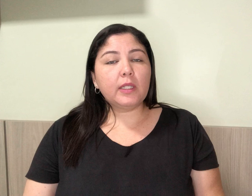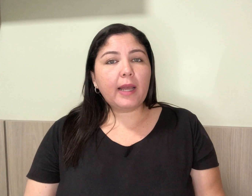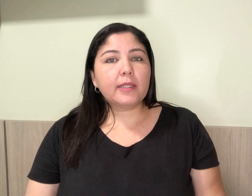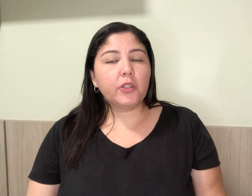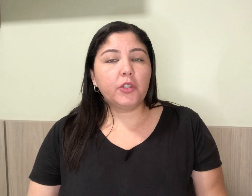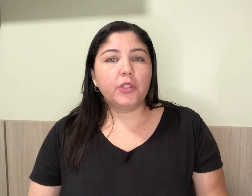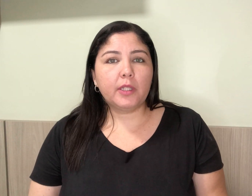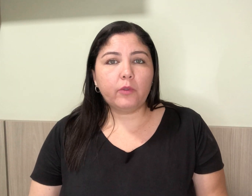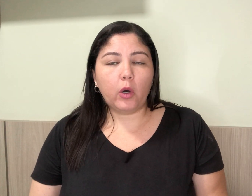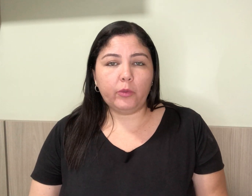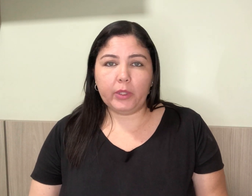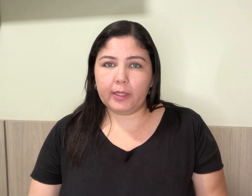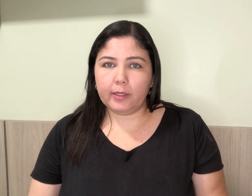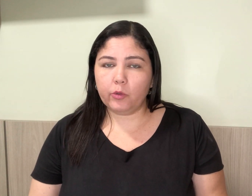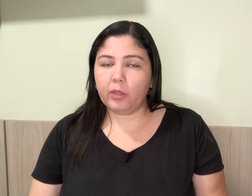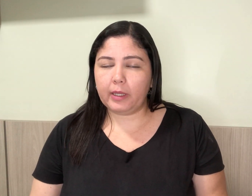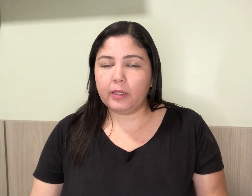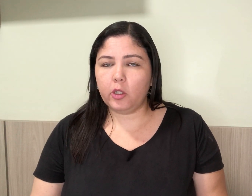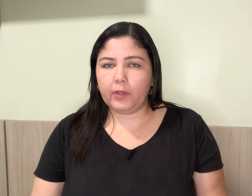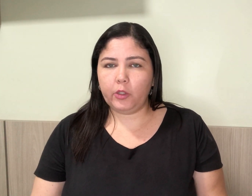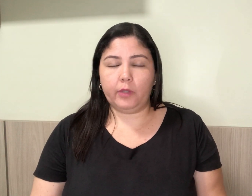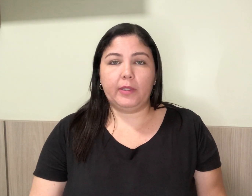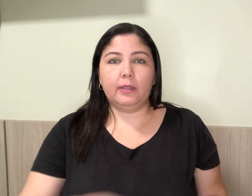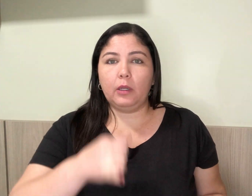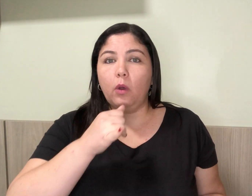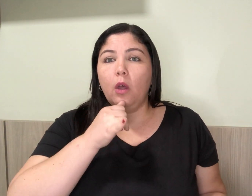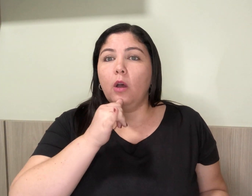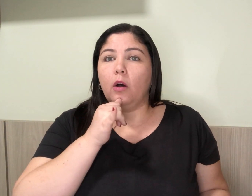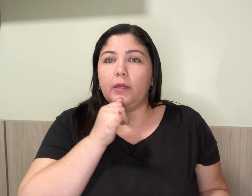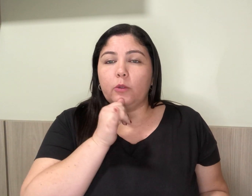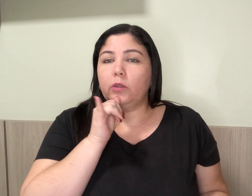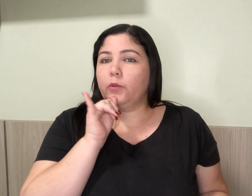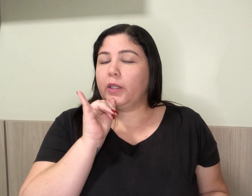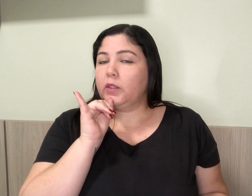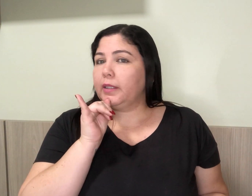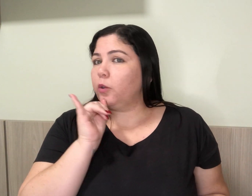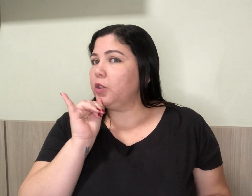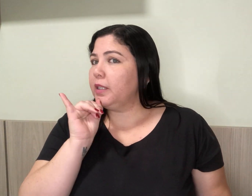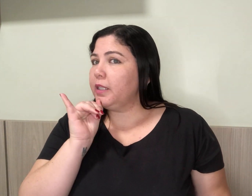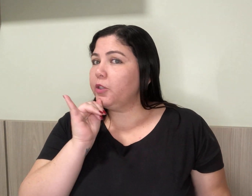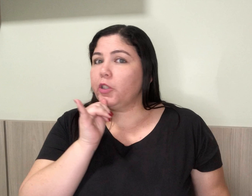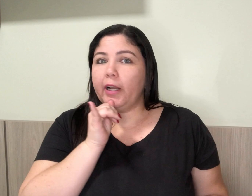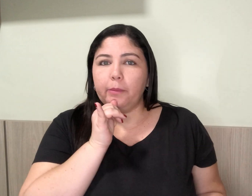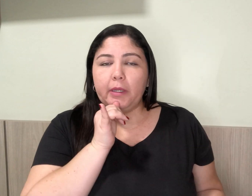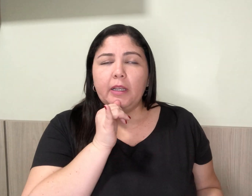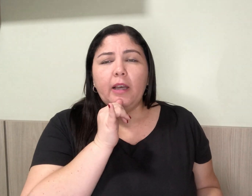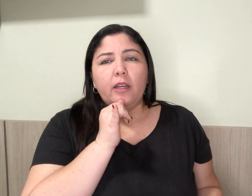sinais que a gente desenvolve, por isso elas são chamadas de afetivas. Então, olha, quando eu faço o sinal de triste, lembra? Aí eu